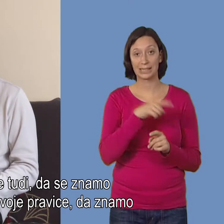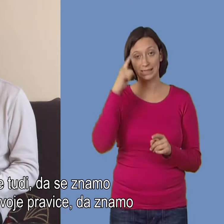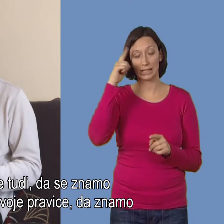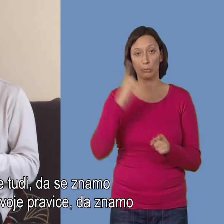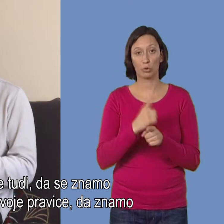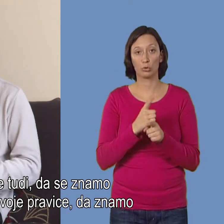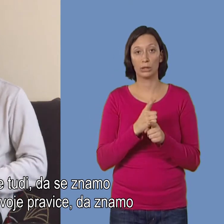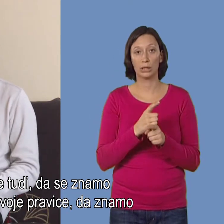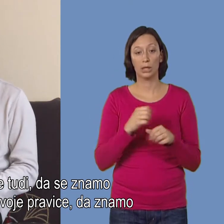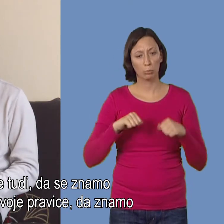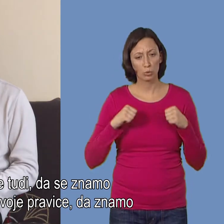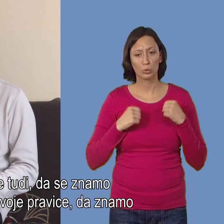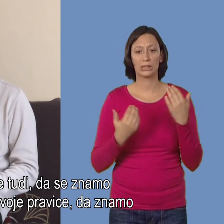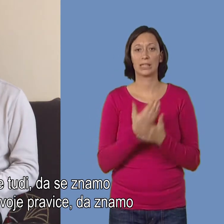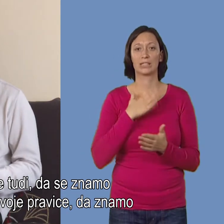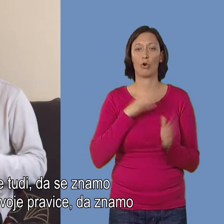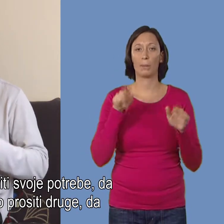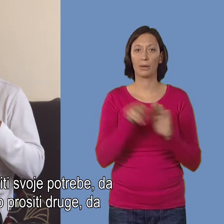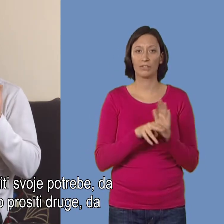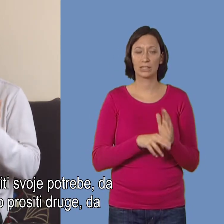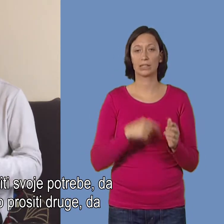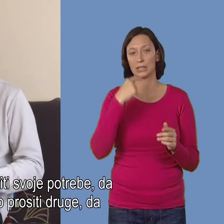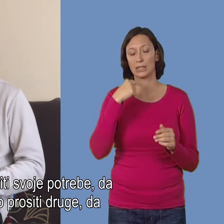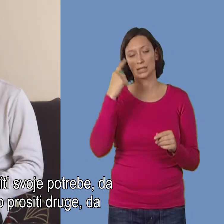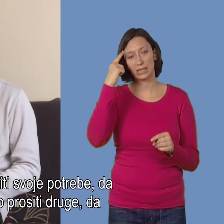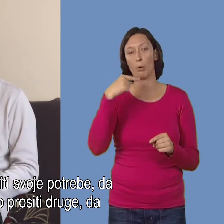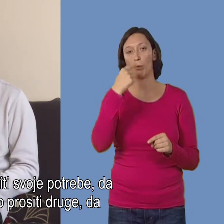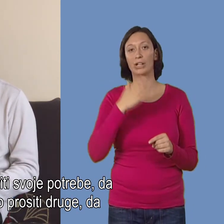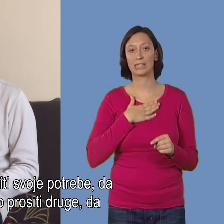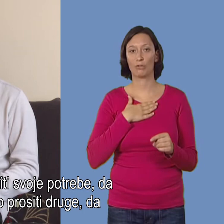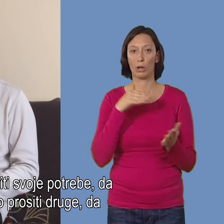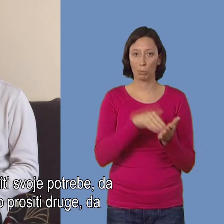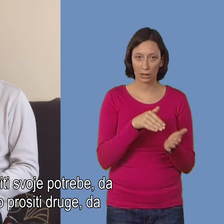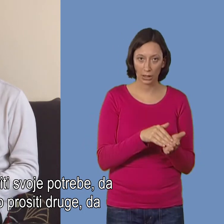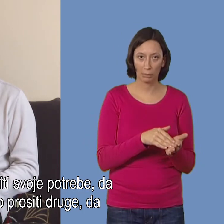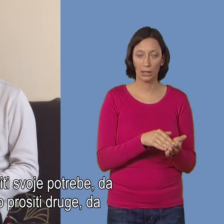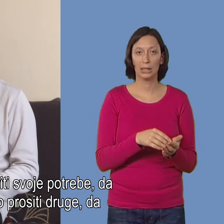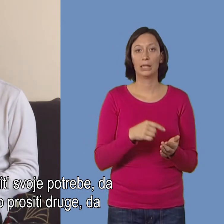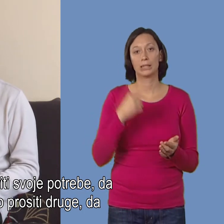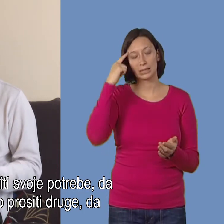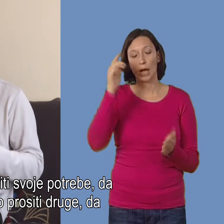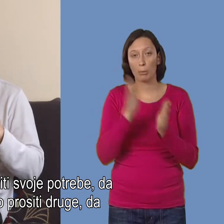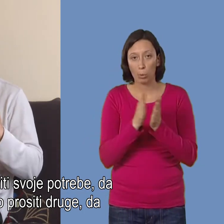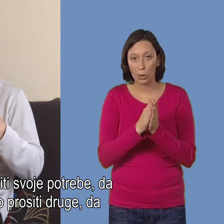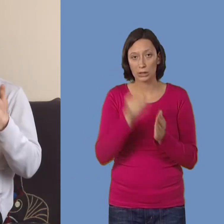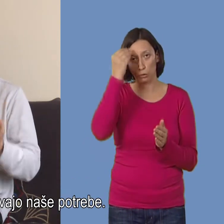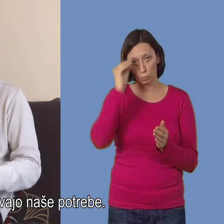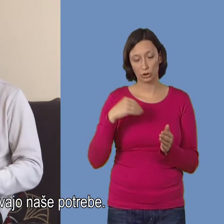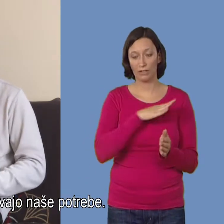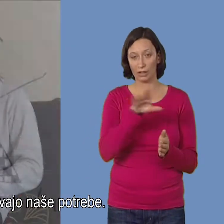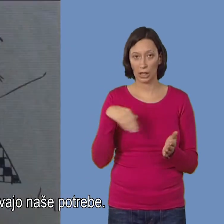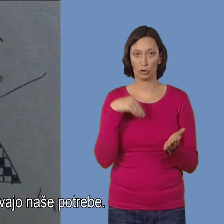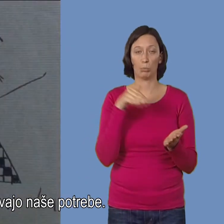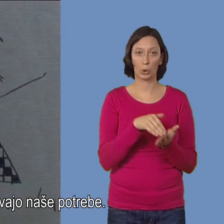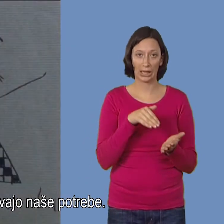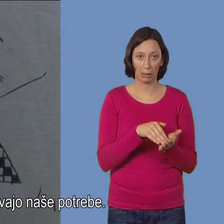dobro je, da se znamo tudi zavzeti za svoje pravice, da znamo izpostaviti svoje potrebe, da znamo prositi druge, da upoštevajo